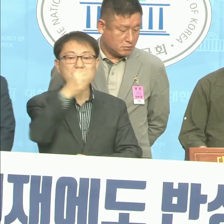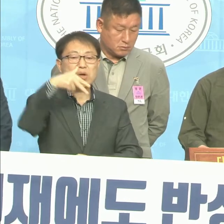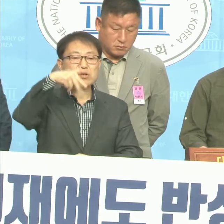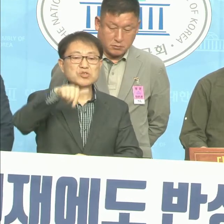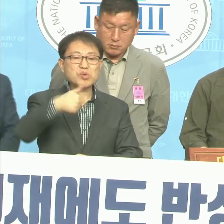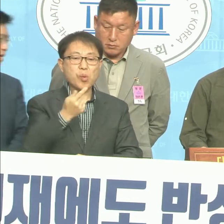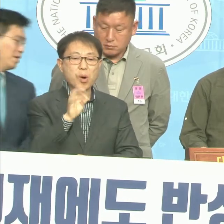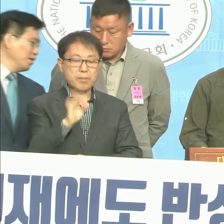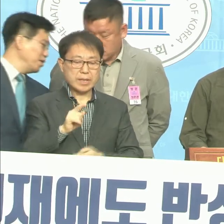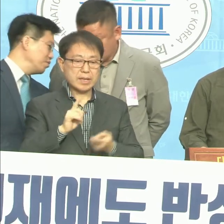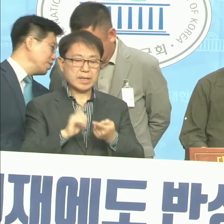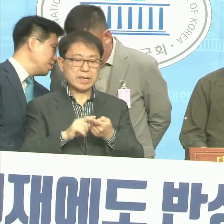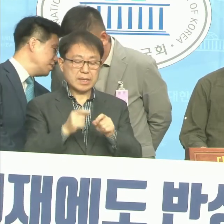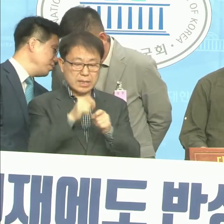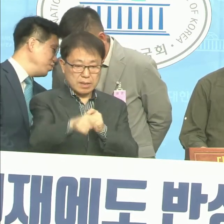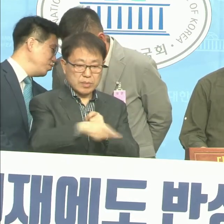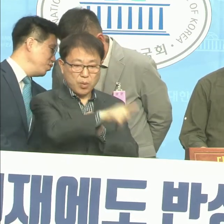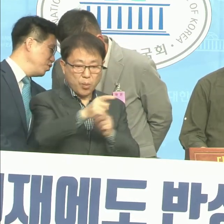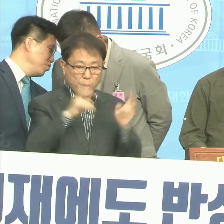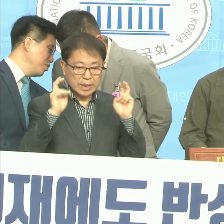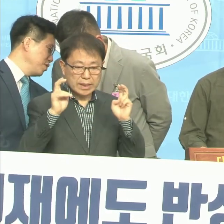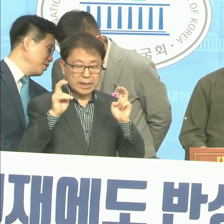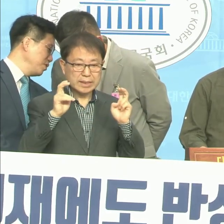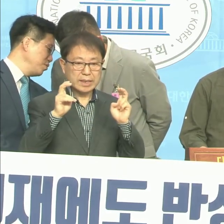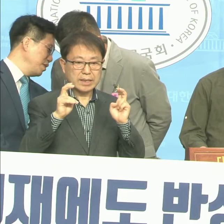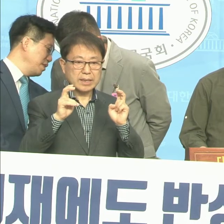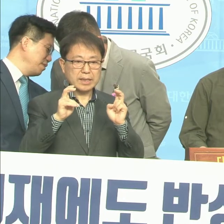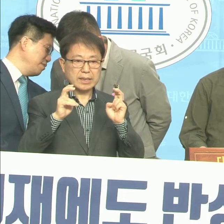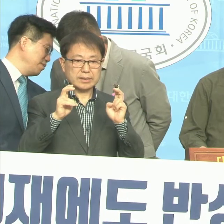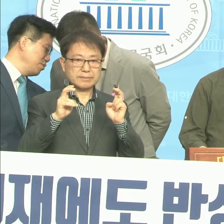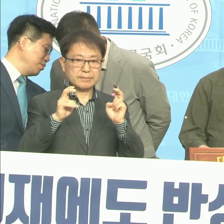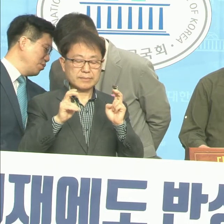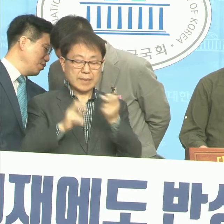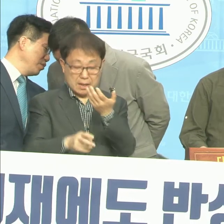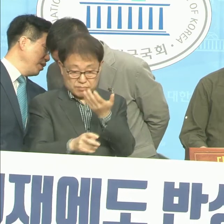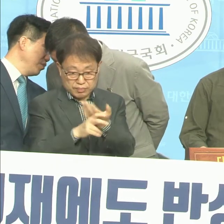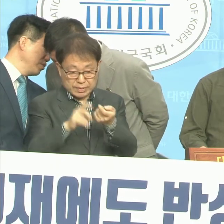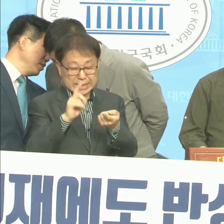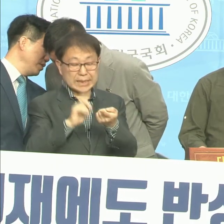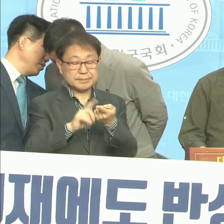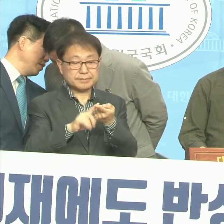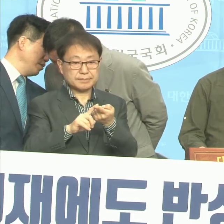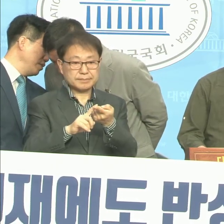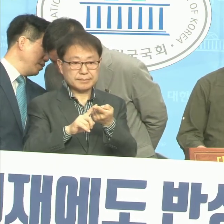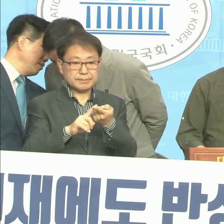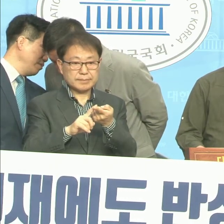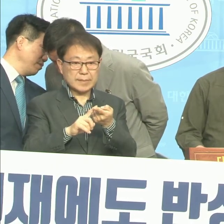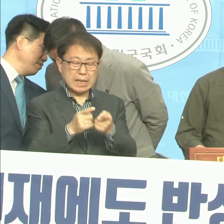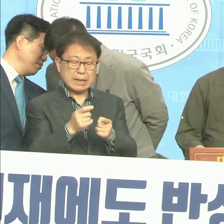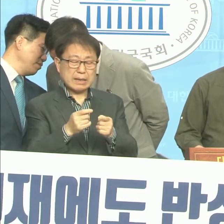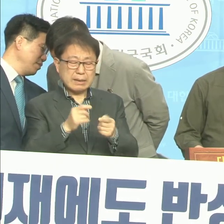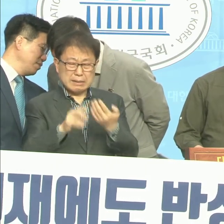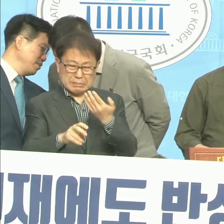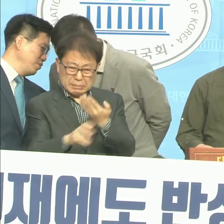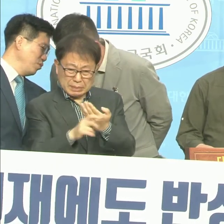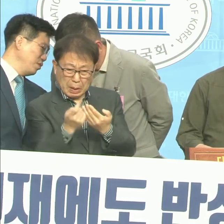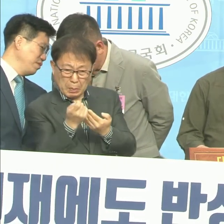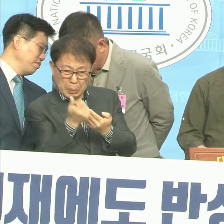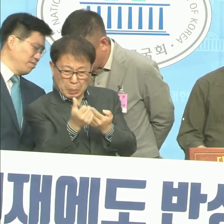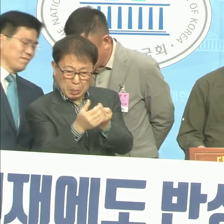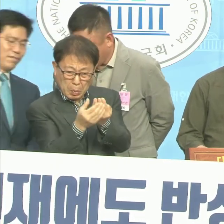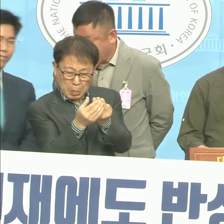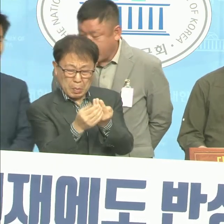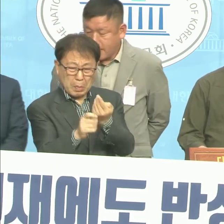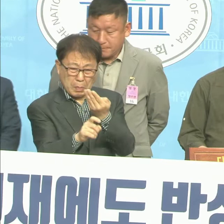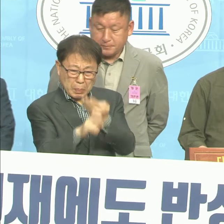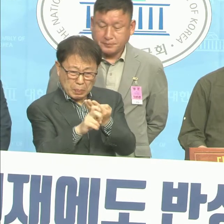2사단의 입력 쎄게 자행한 하도급법 이 반영이 대비 빙상의 일갈에 지나지 않아